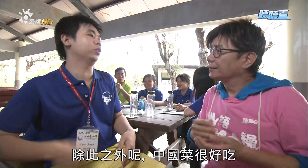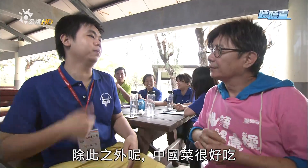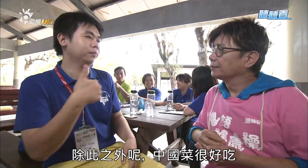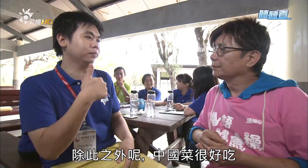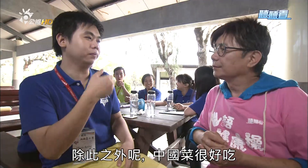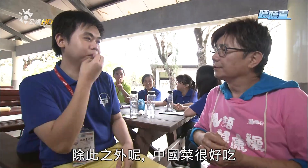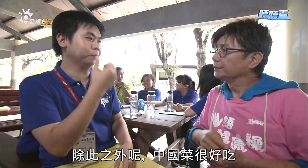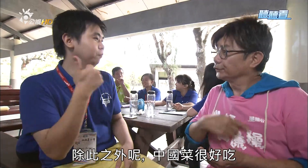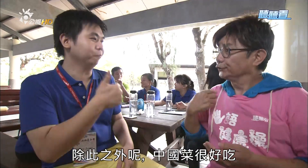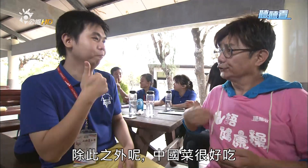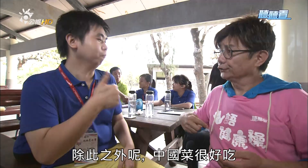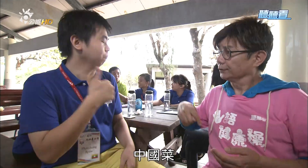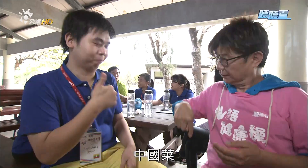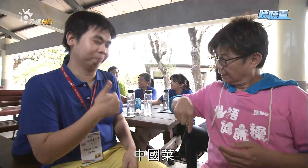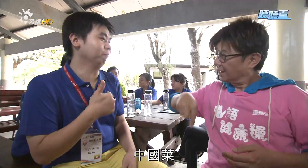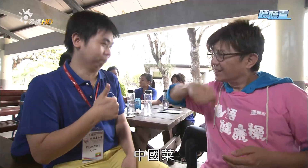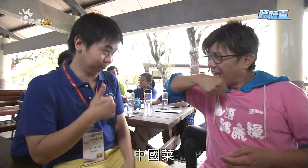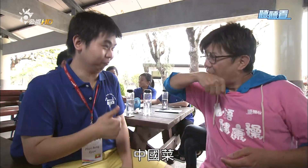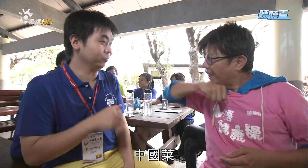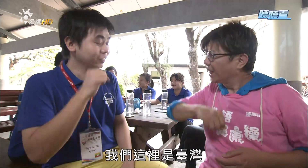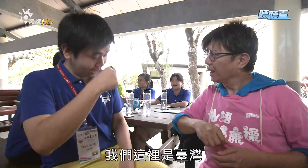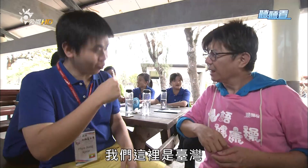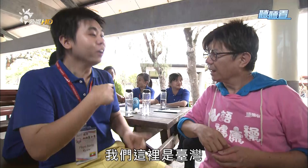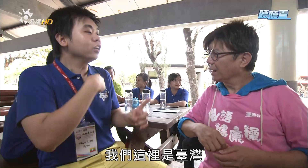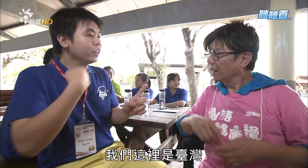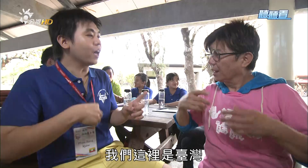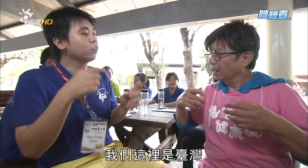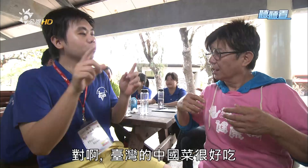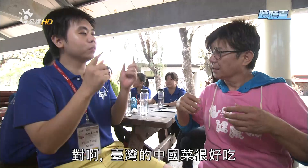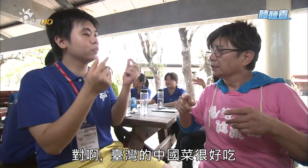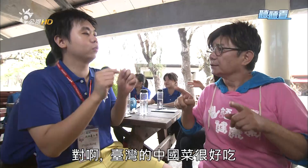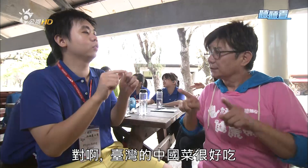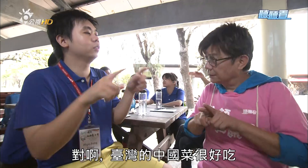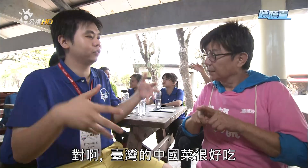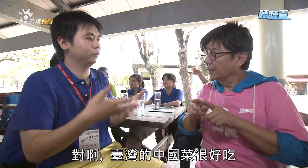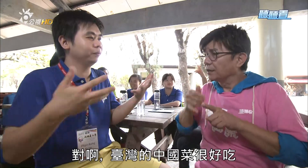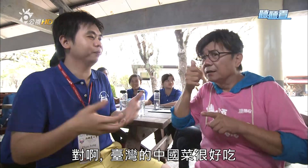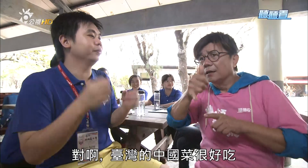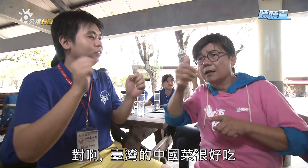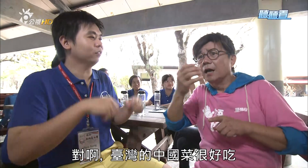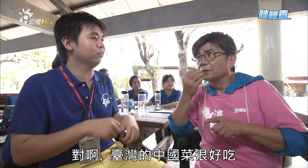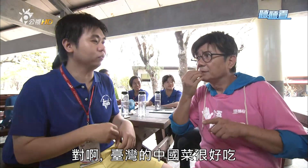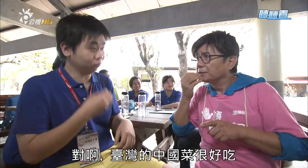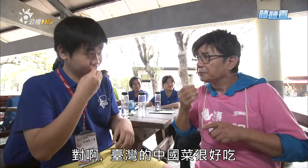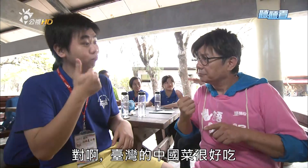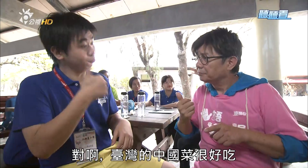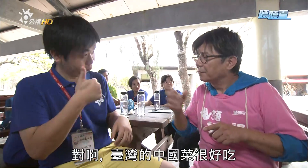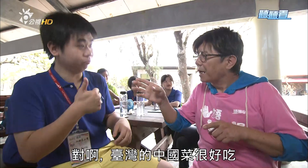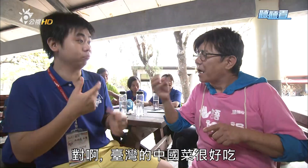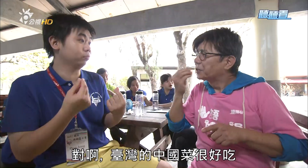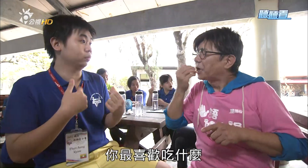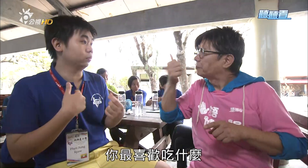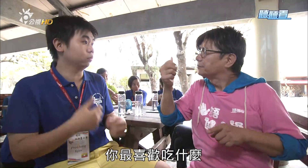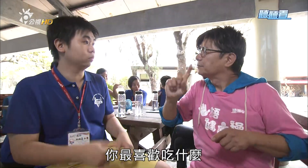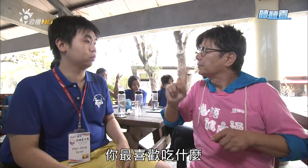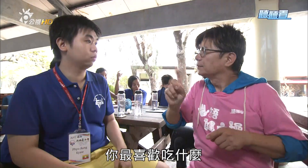国菜很好吃。中国菜啊，我们这里是台湾，对啊，台湾的中国菜很好吃。你最喜欢吃